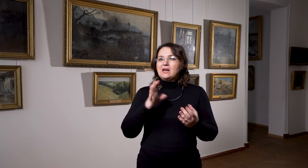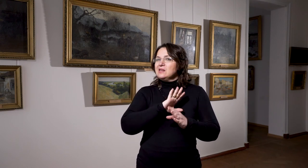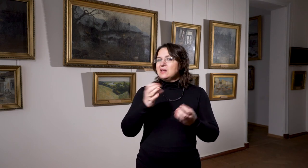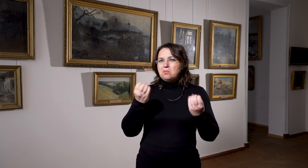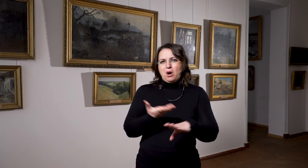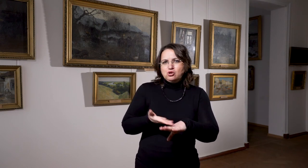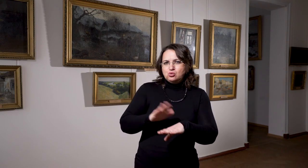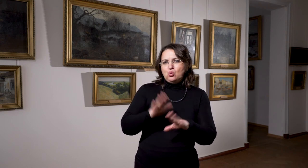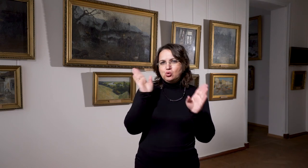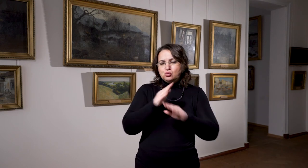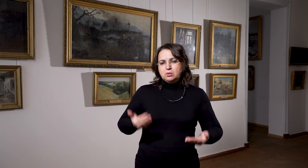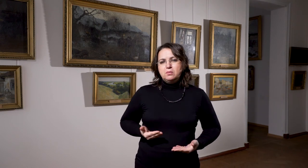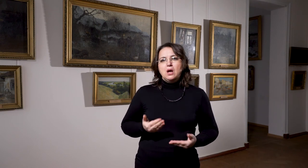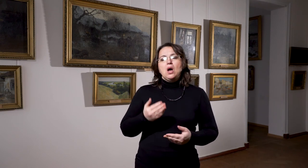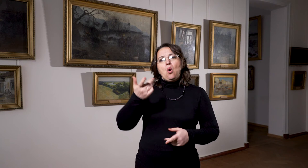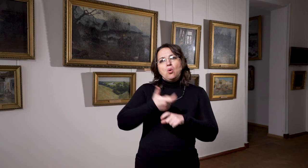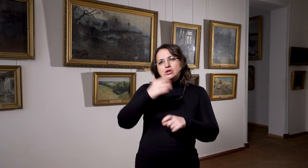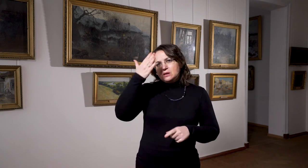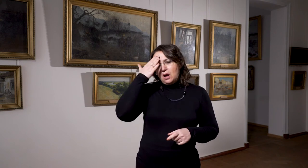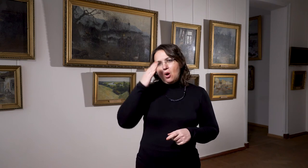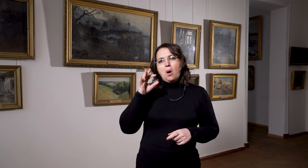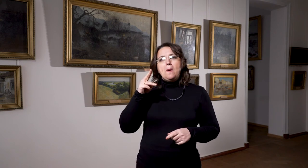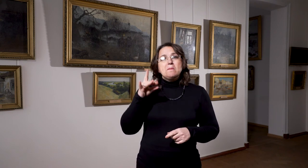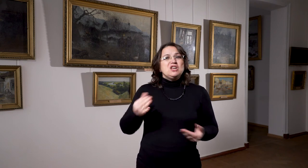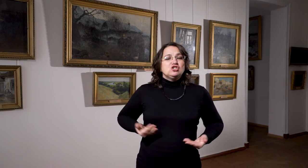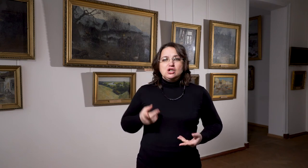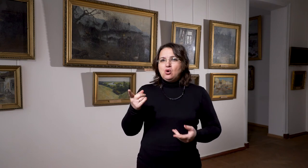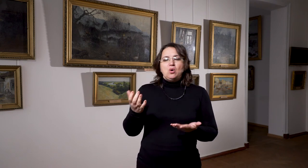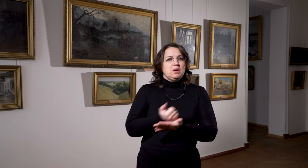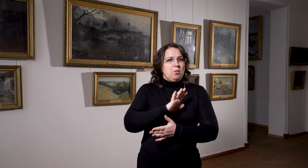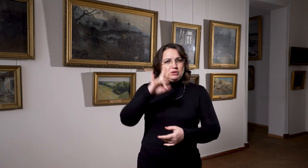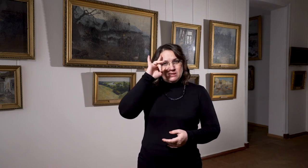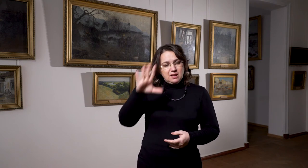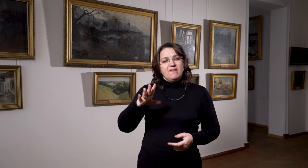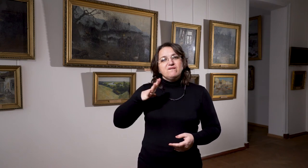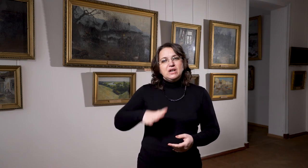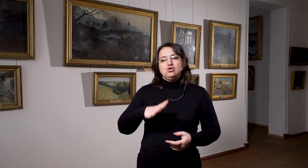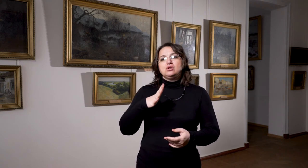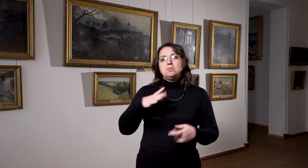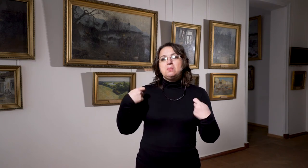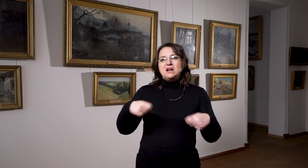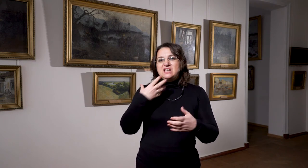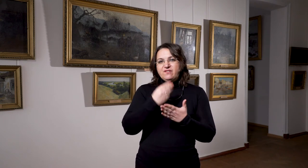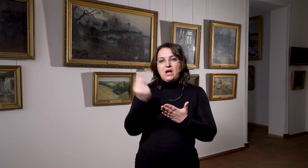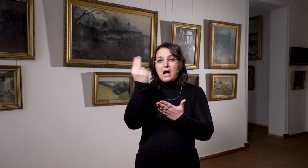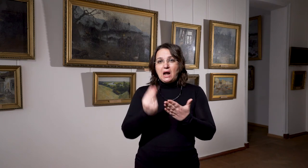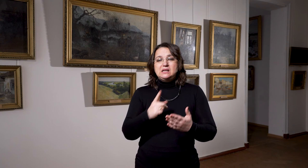Безусловно, талантливый, при жизни он не снискал большой славы, вынужден был продавать свои картины буквально за гроши.